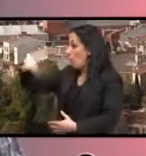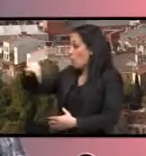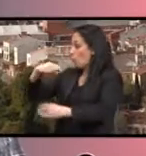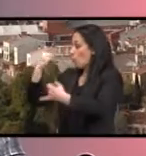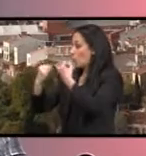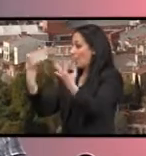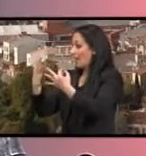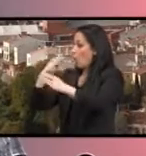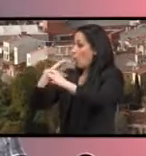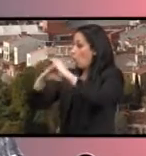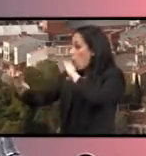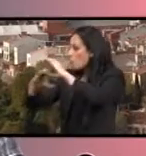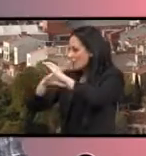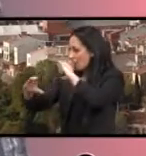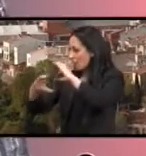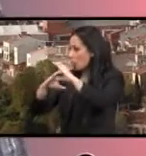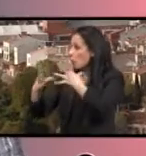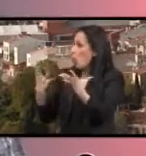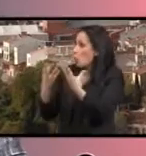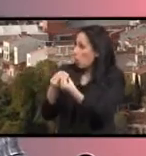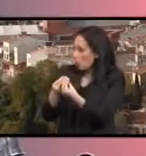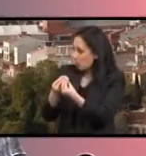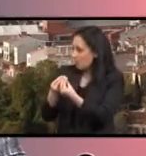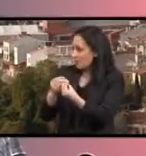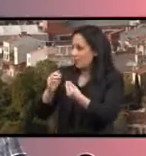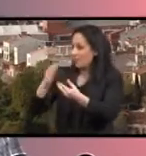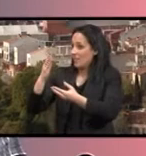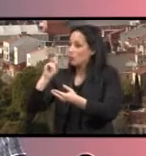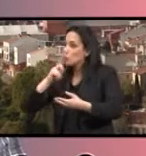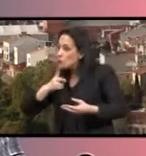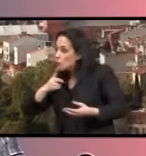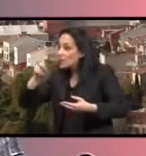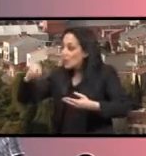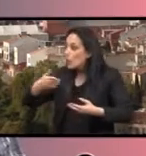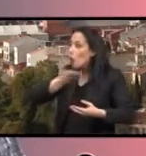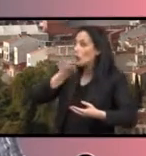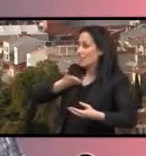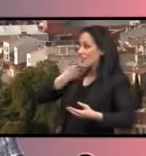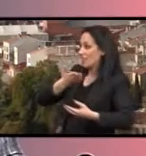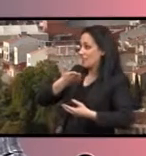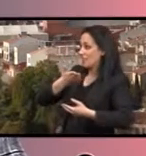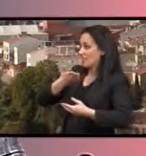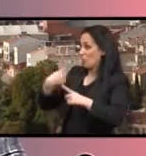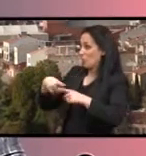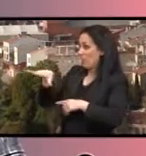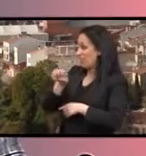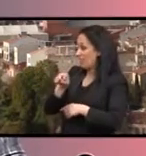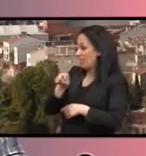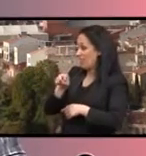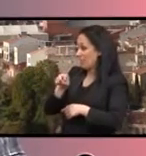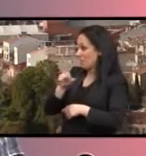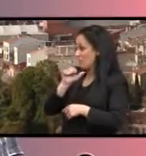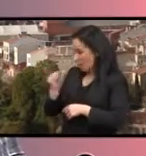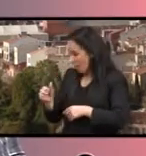persones que tenen discapacitat, sinó les altres persones que estan a l'altra banda que ens puguin entendre. Però a mi m'interessaria també saber a les persones amb